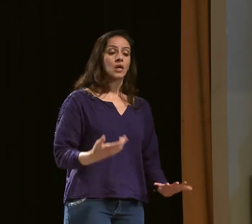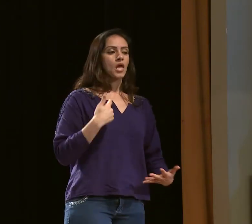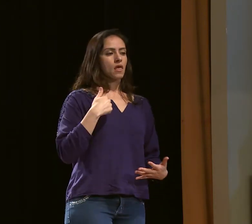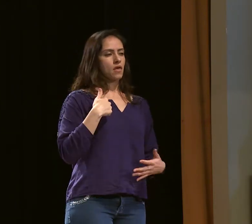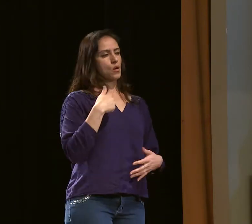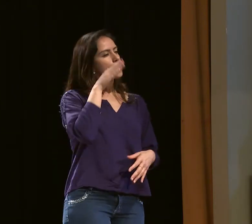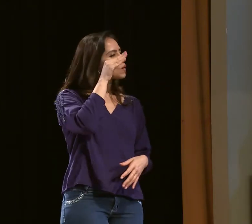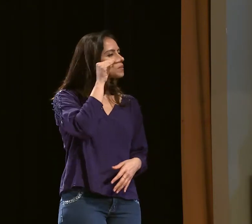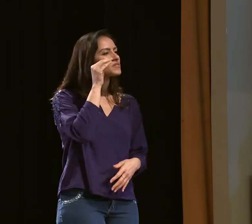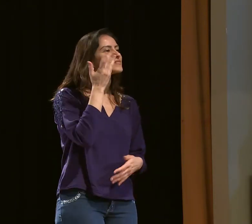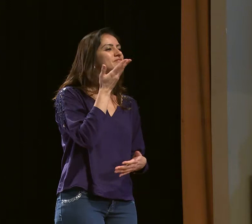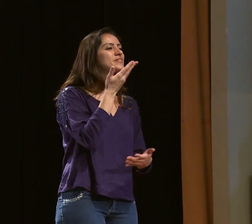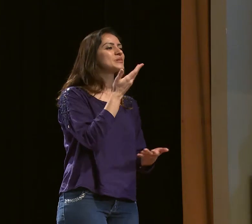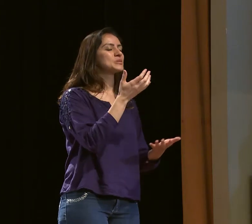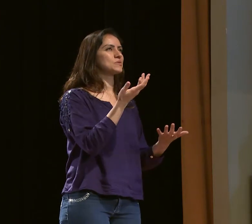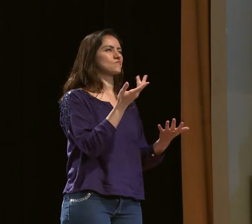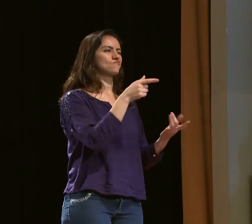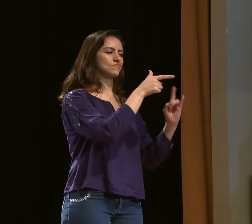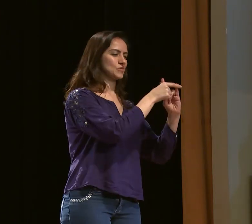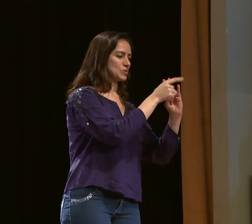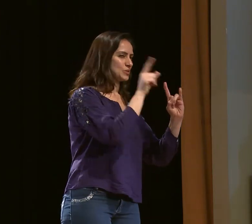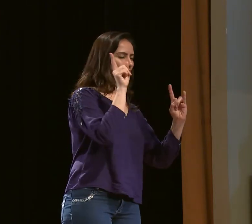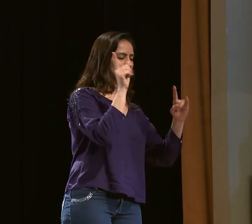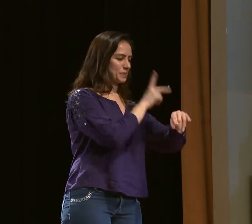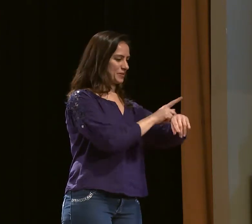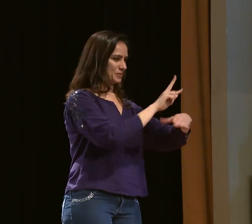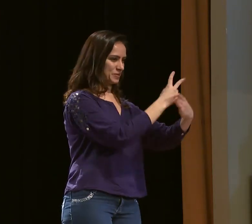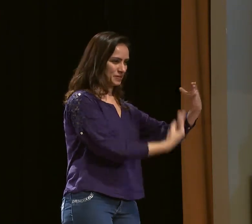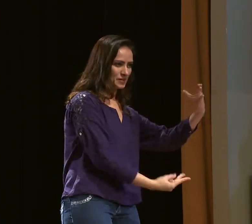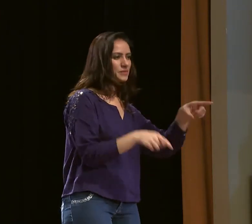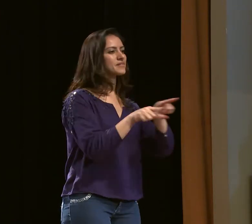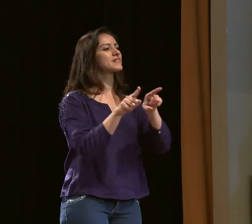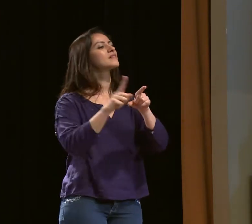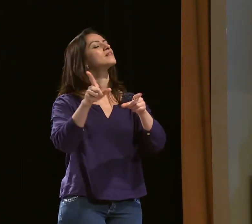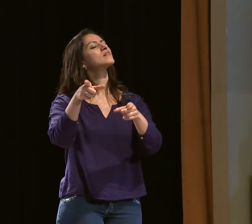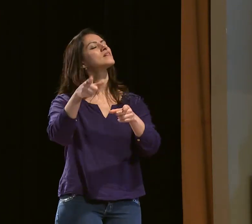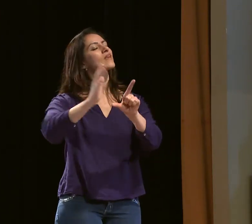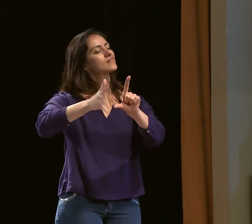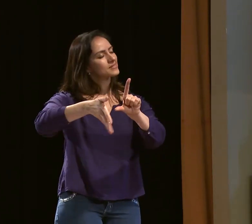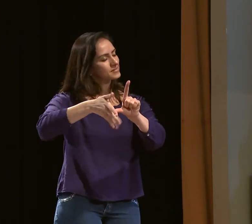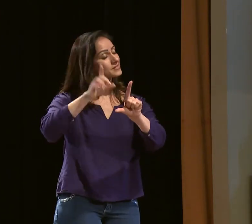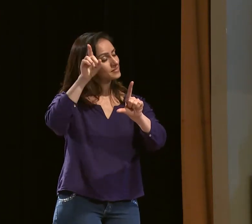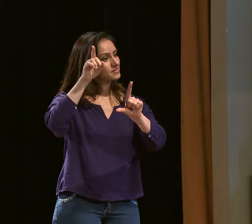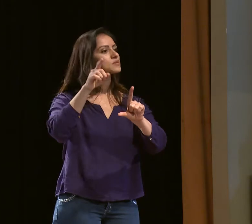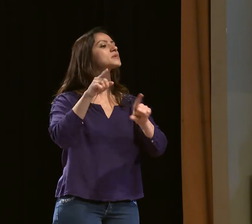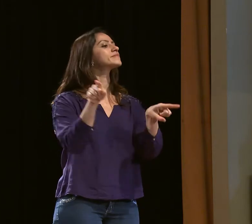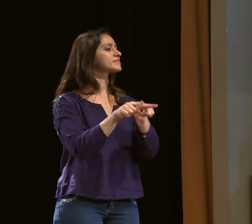E acontecia. E eu observando isso também no DESU, na Faculdade de Pedagogia Bilíngue, e também no curso de Letras Libras